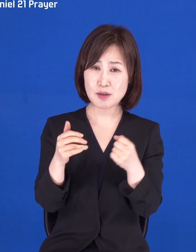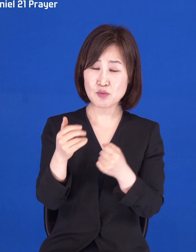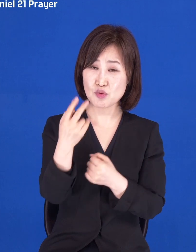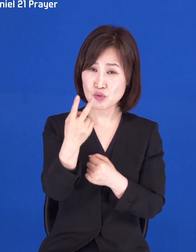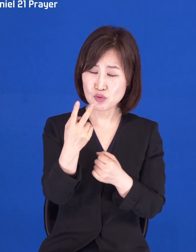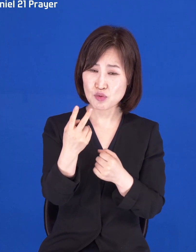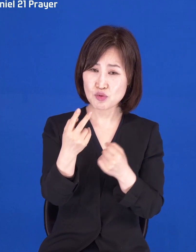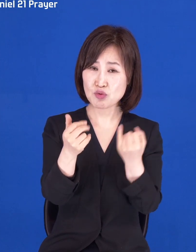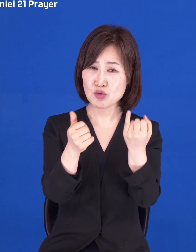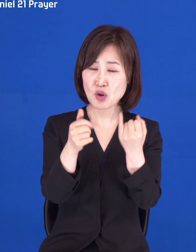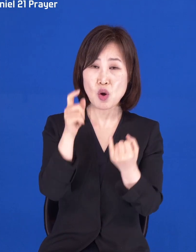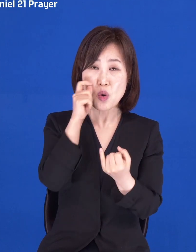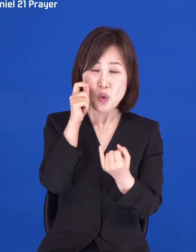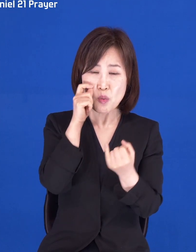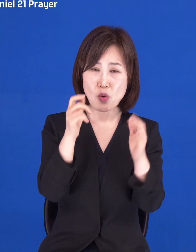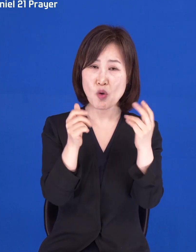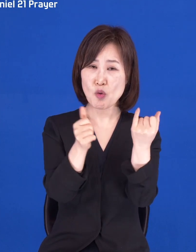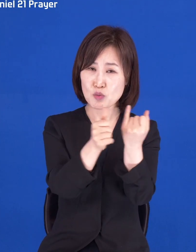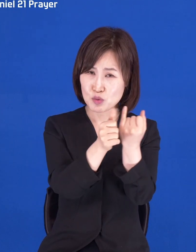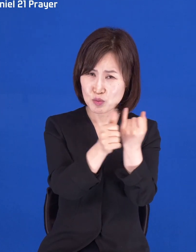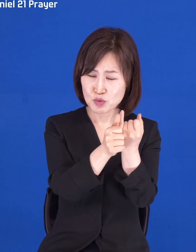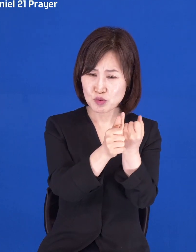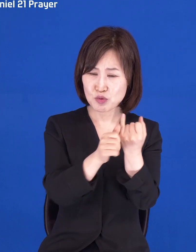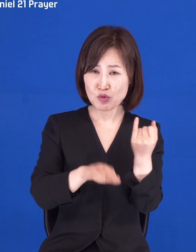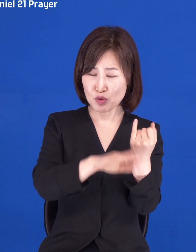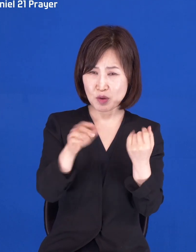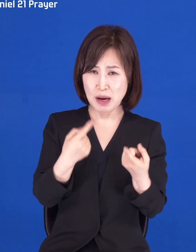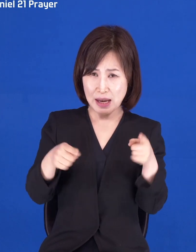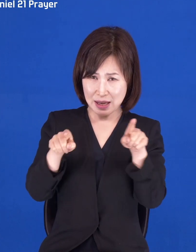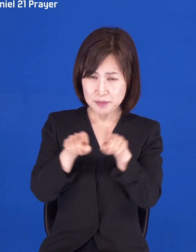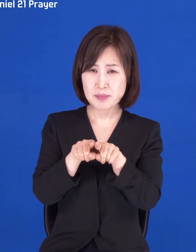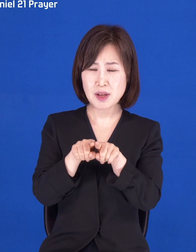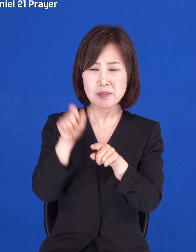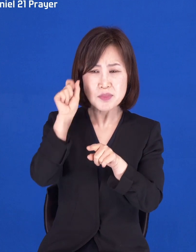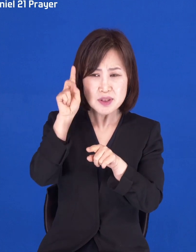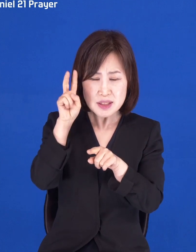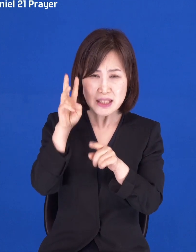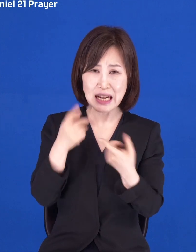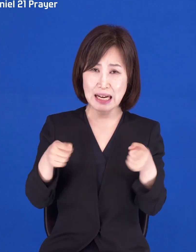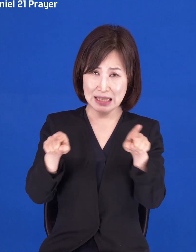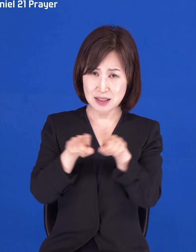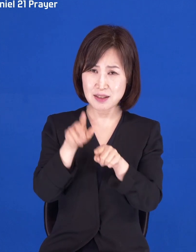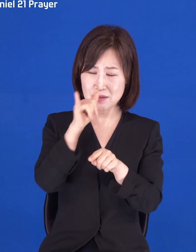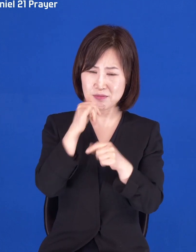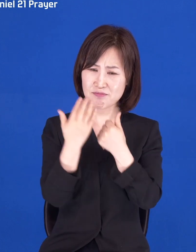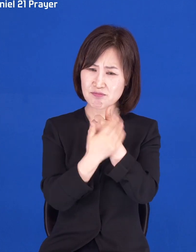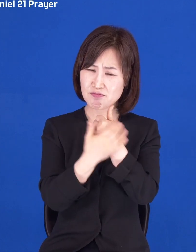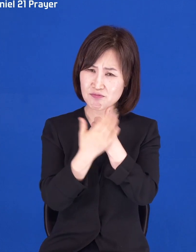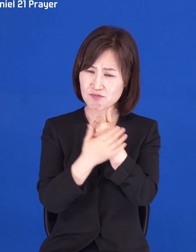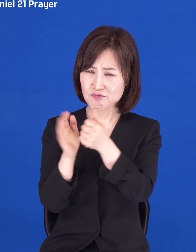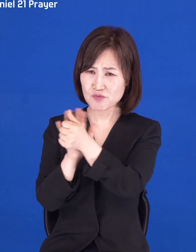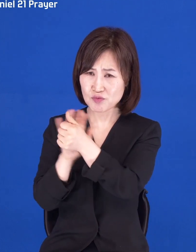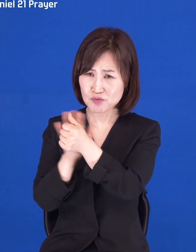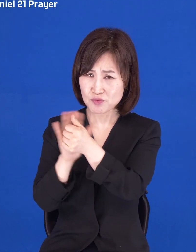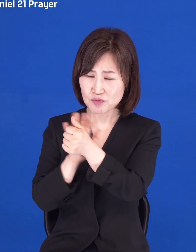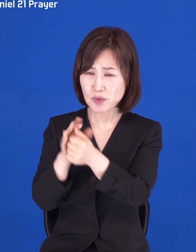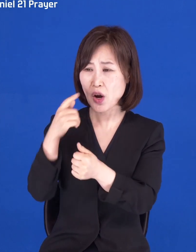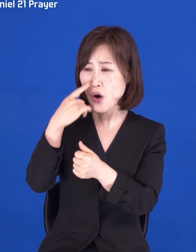분만은 며칠을 저희와 더 있으시면서 저희들을 위로해주고 어머니를 마음을